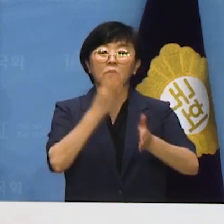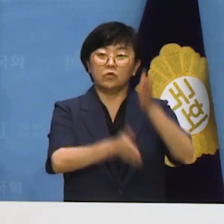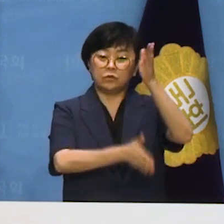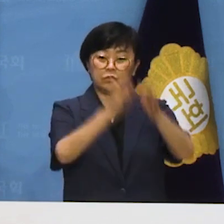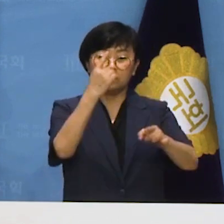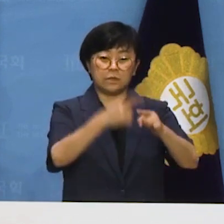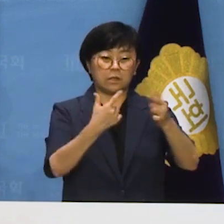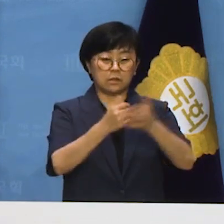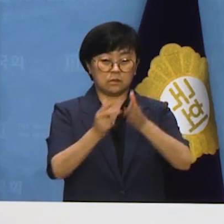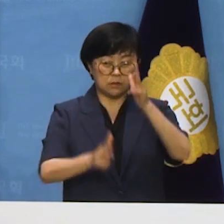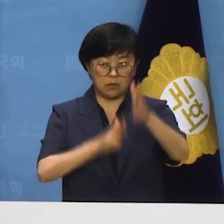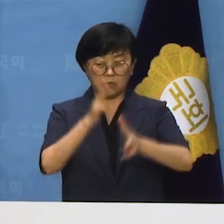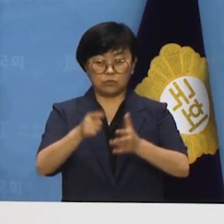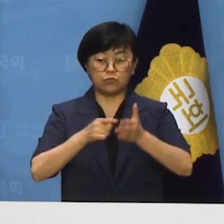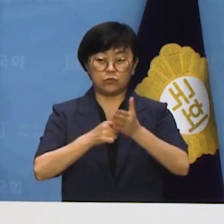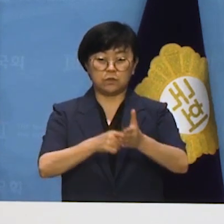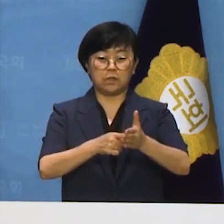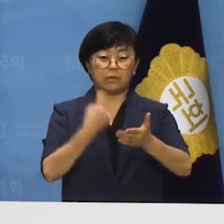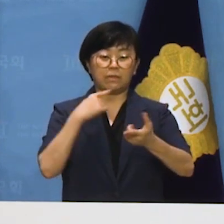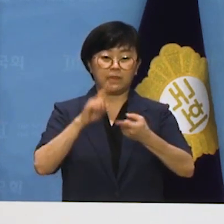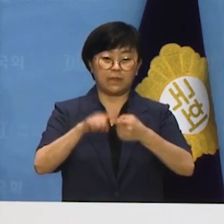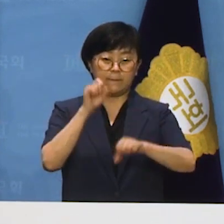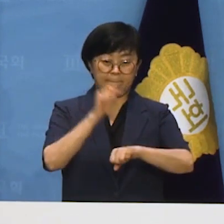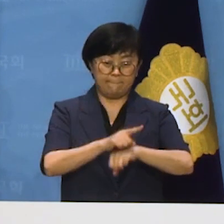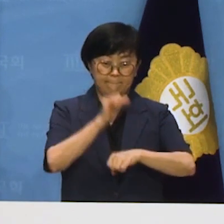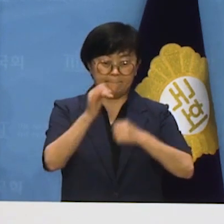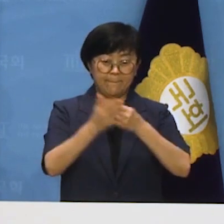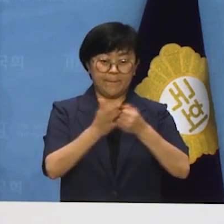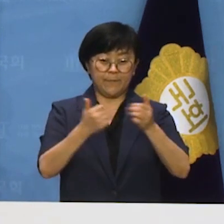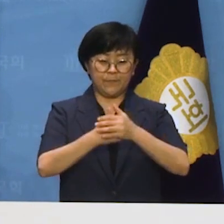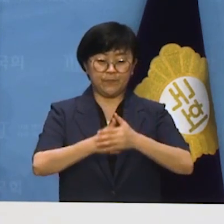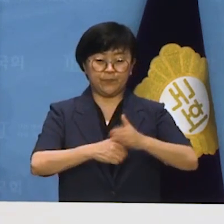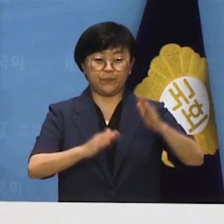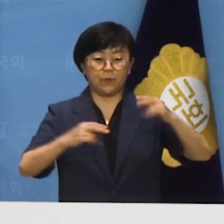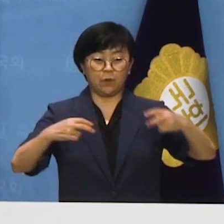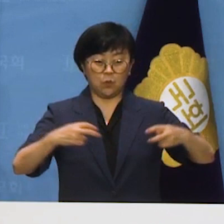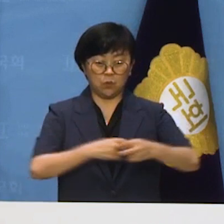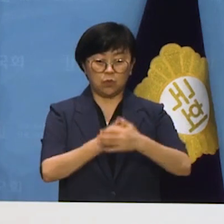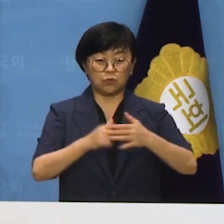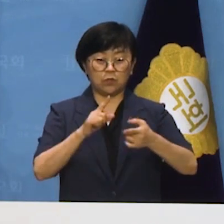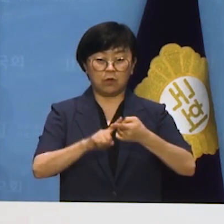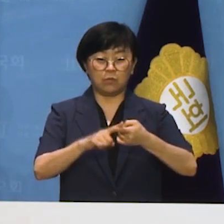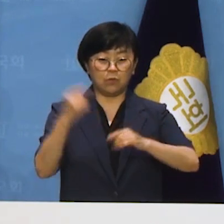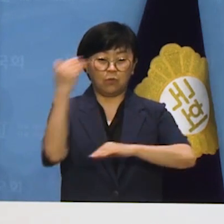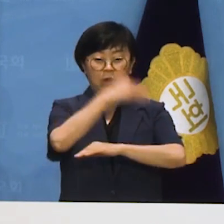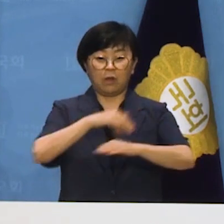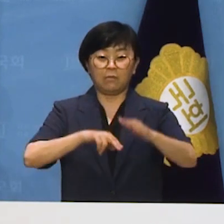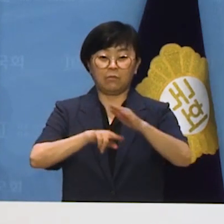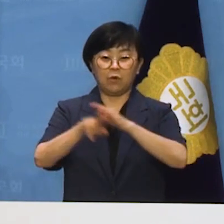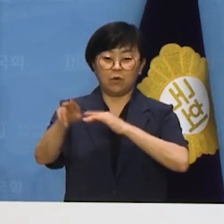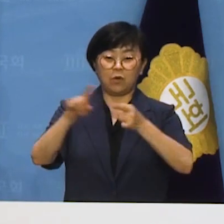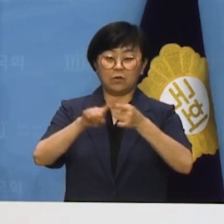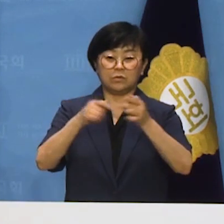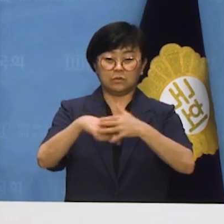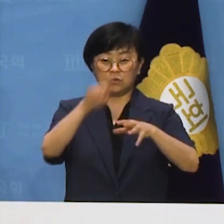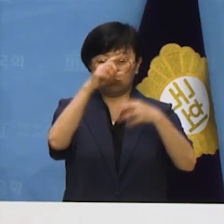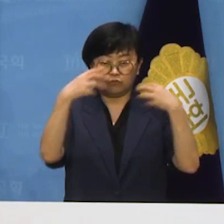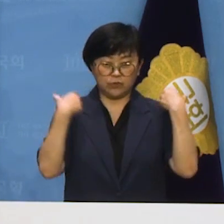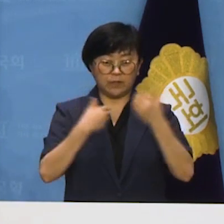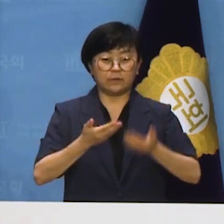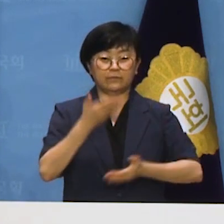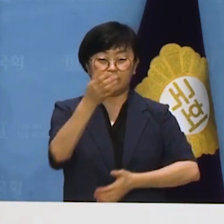서울시도 사업 추진의 타당성을 높이고 장내 교통수요를 반영하는 계획 변경안을 정부의